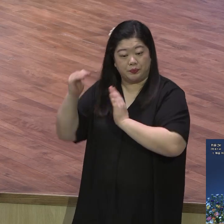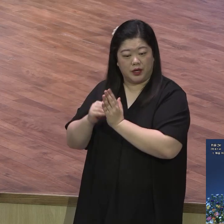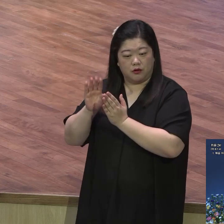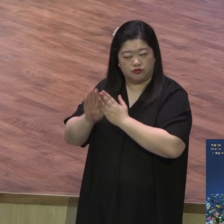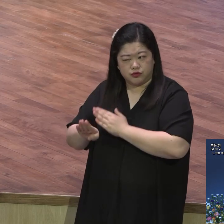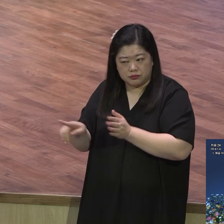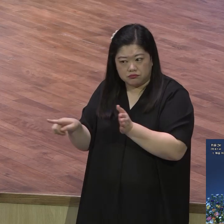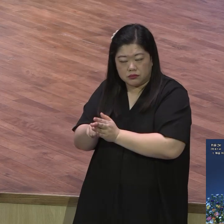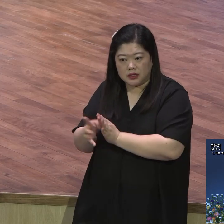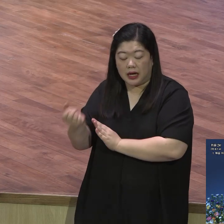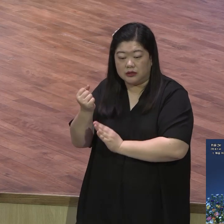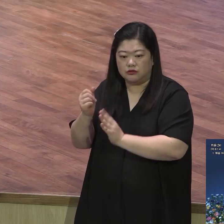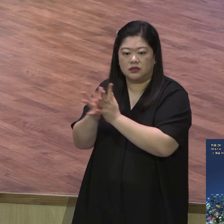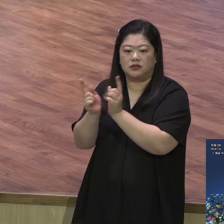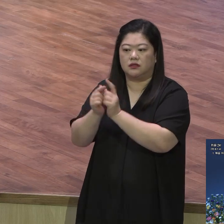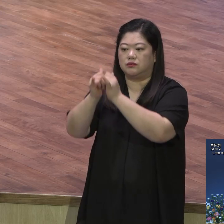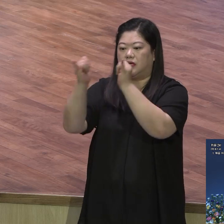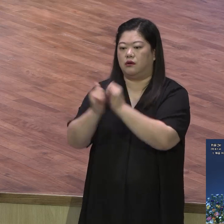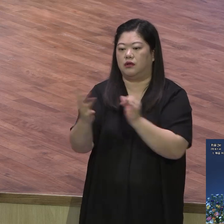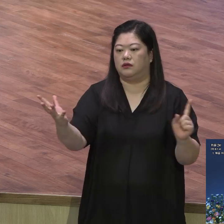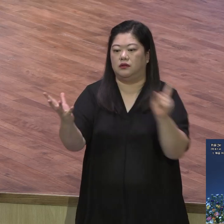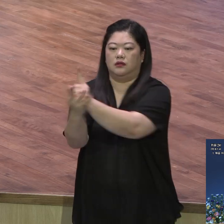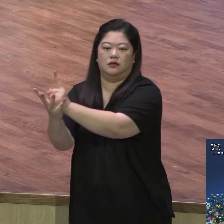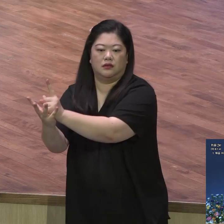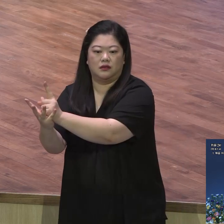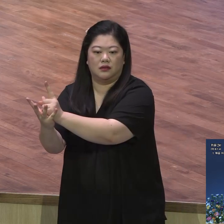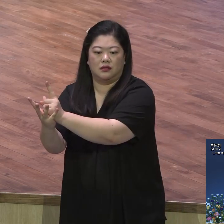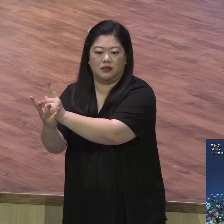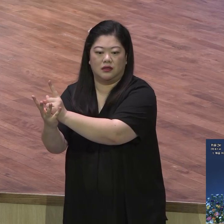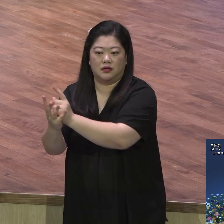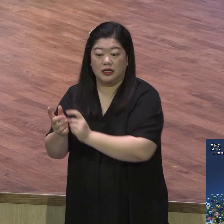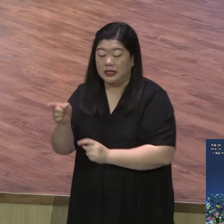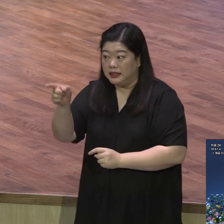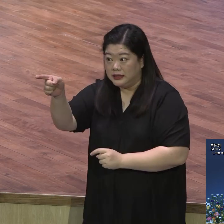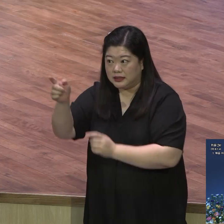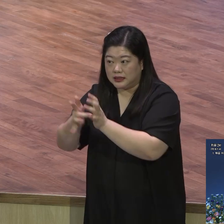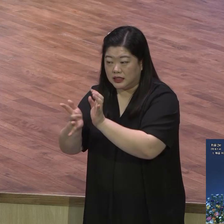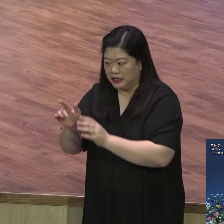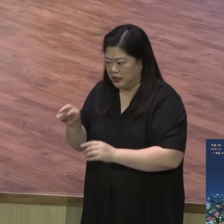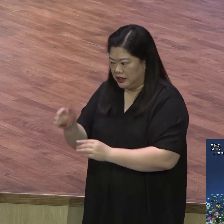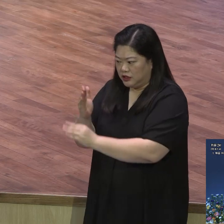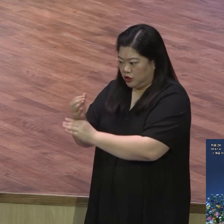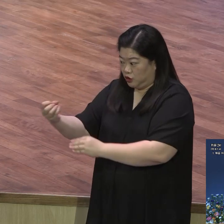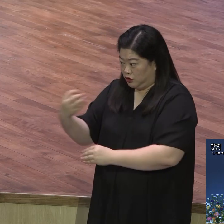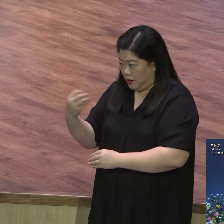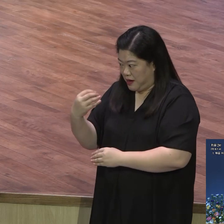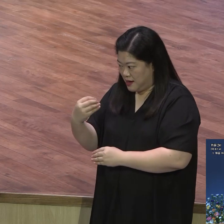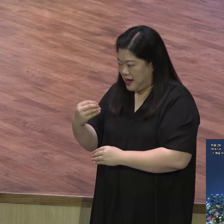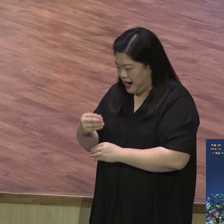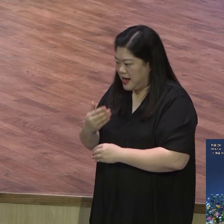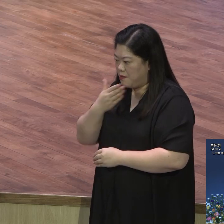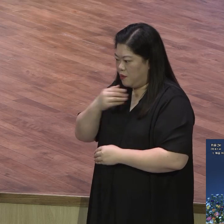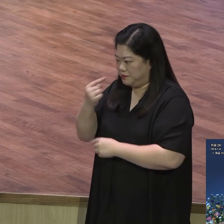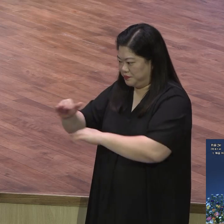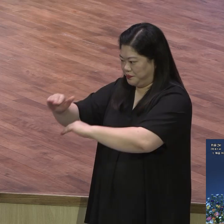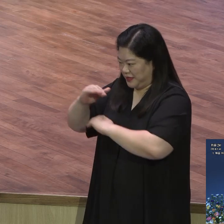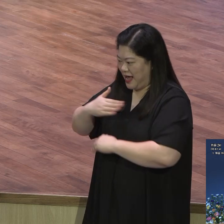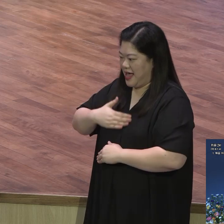누구가 이 사람이 이 사람이 내 사랑하는 사람이 치유되겠다 그래서 찾아간 건 찾아가는 것도 쉽지 않아요.